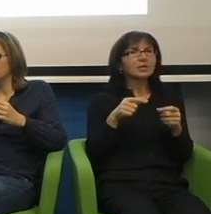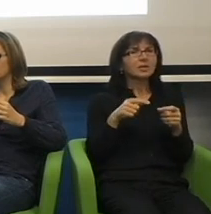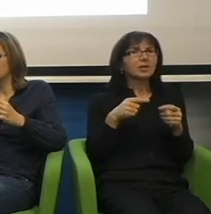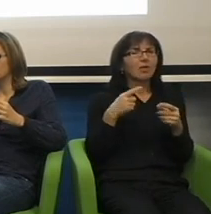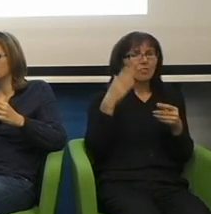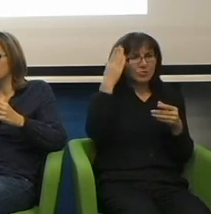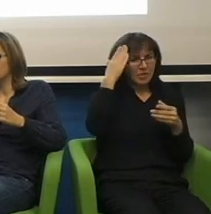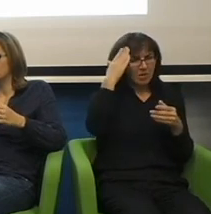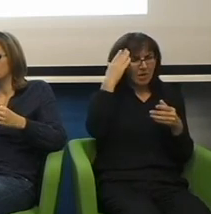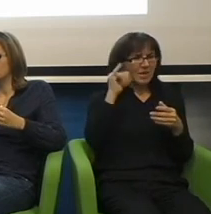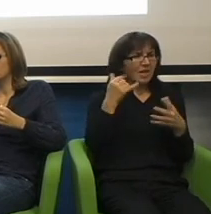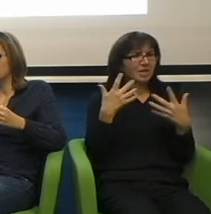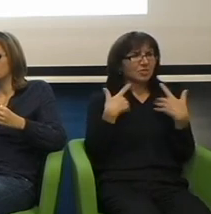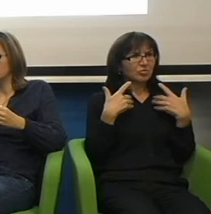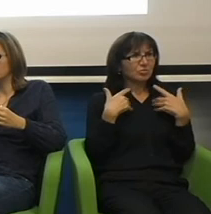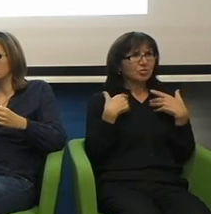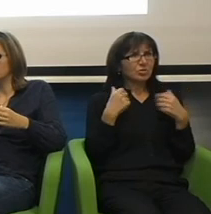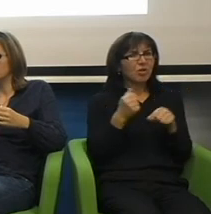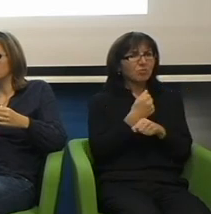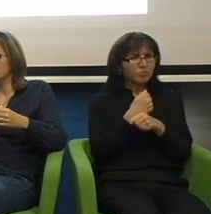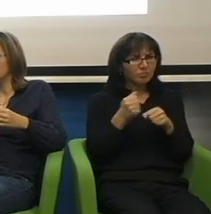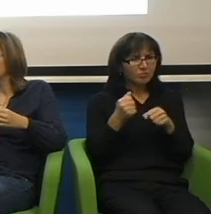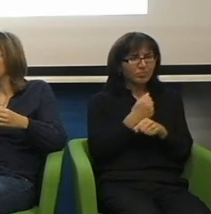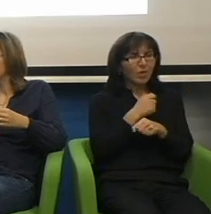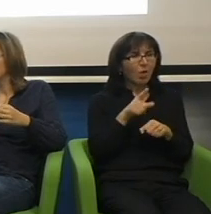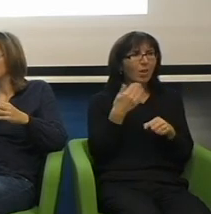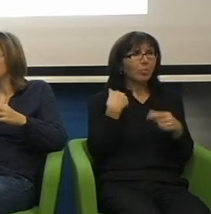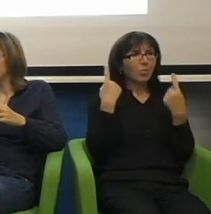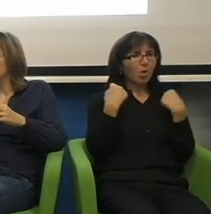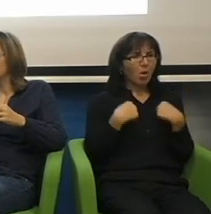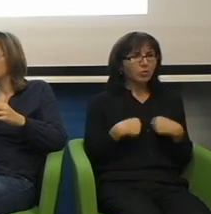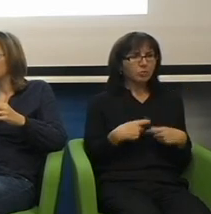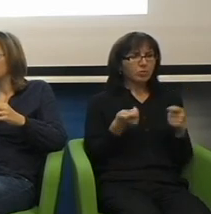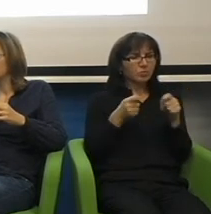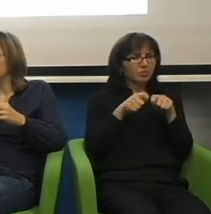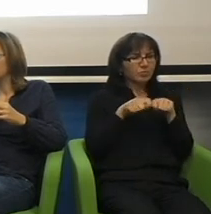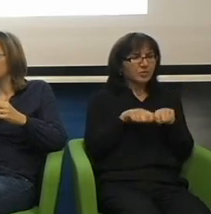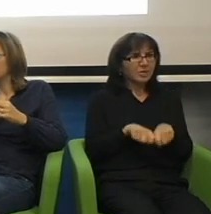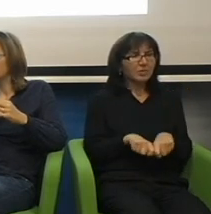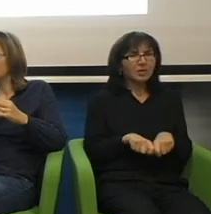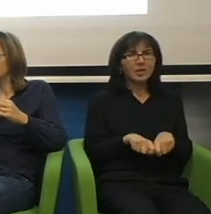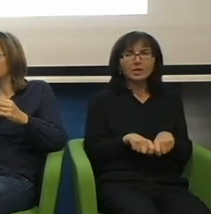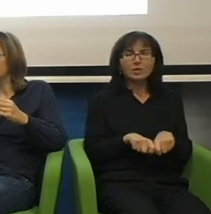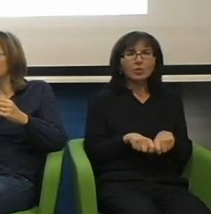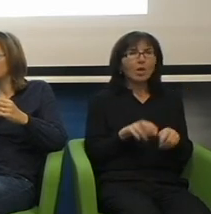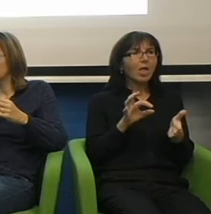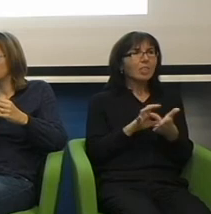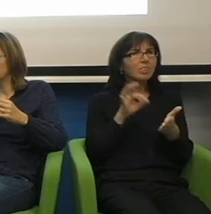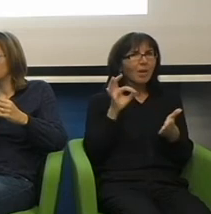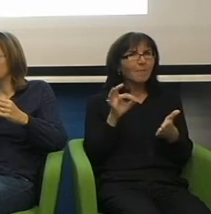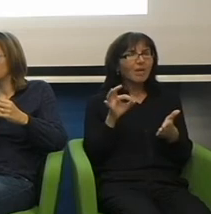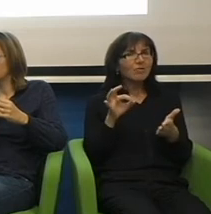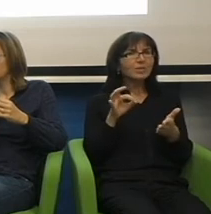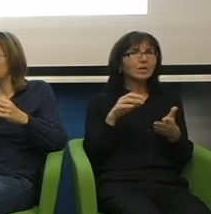taki, jaką ona ją widziała po prostu. Wydaje mi się, że była osobą dość zamkniętą na pewne